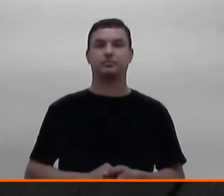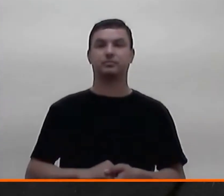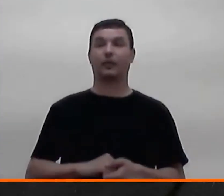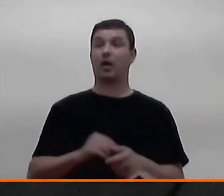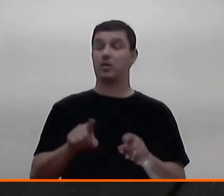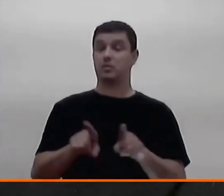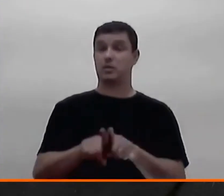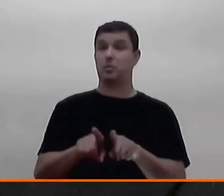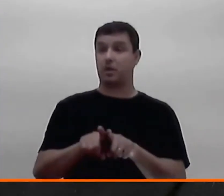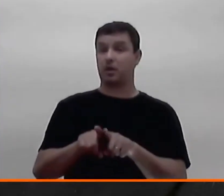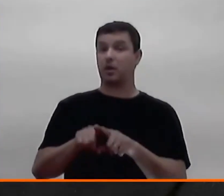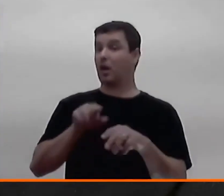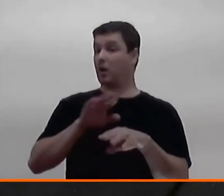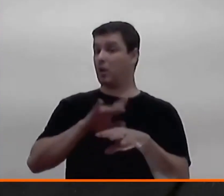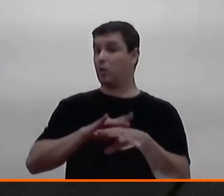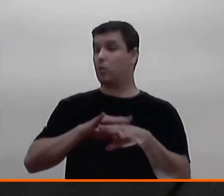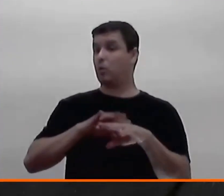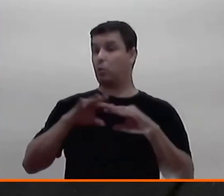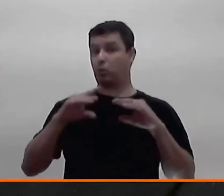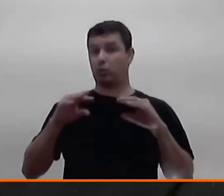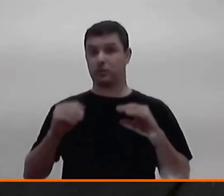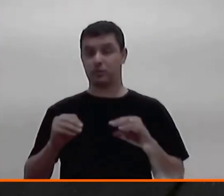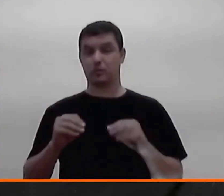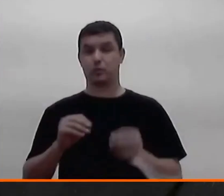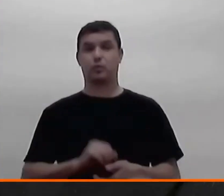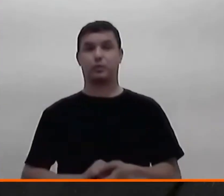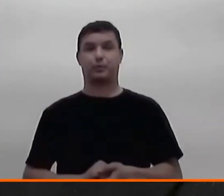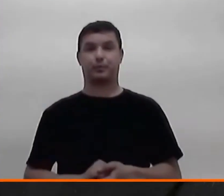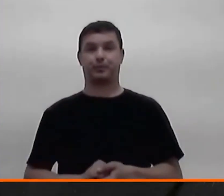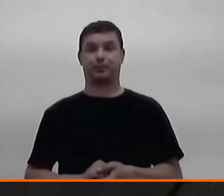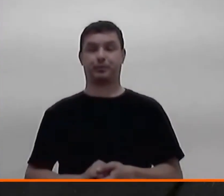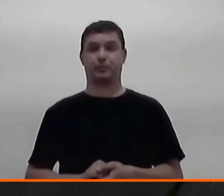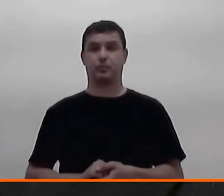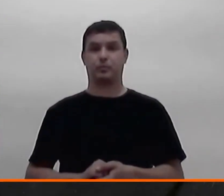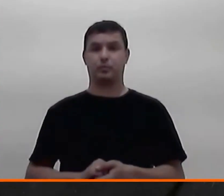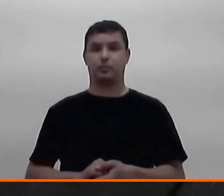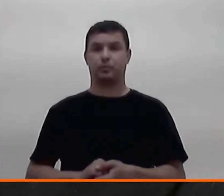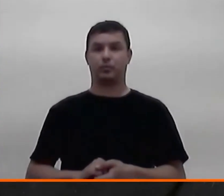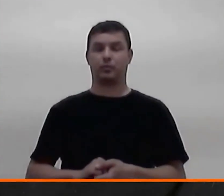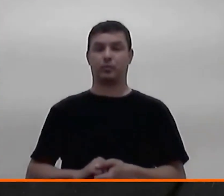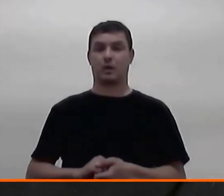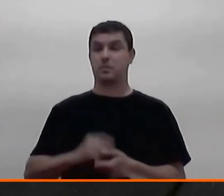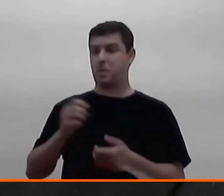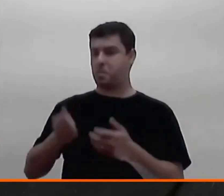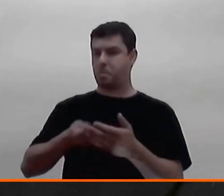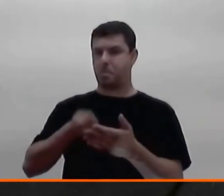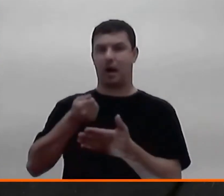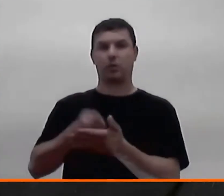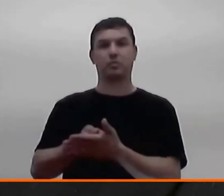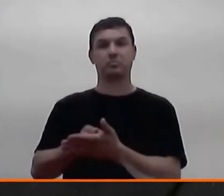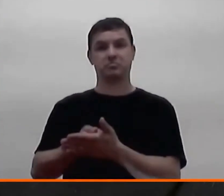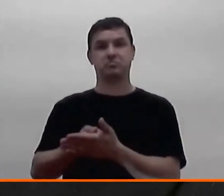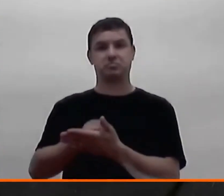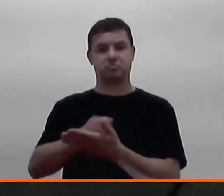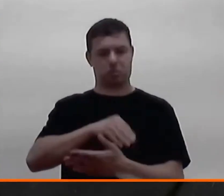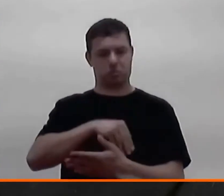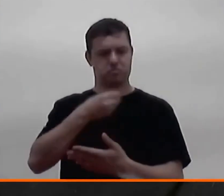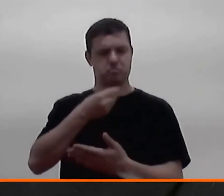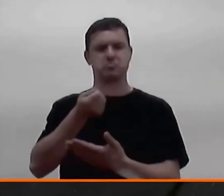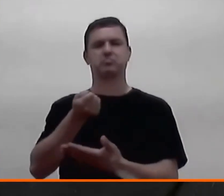dele. No dia seguinte, tirou 2 denários e os entregou